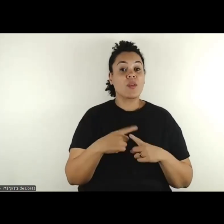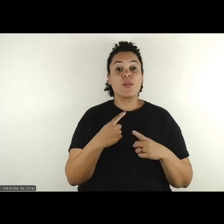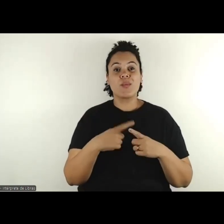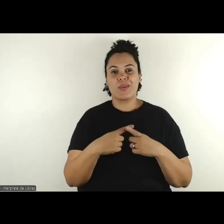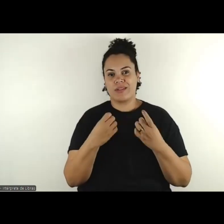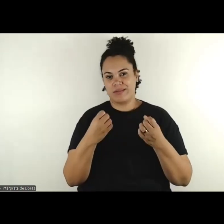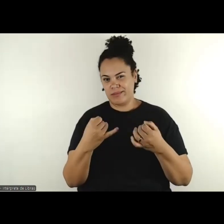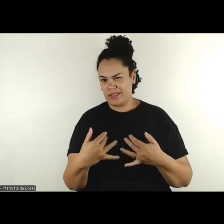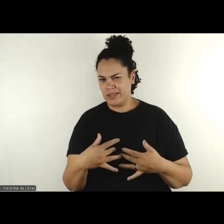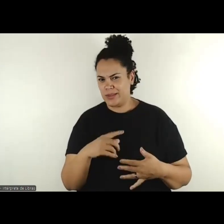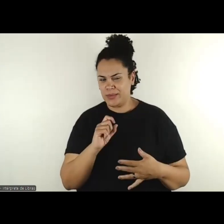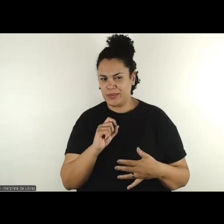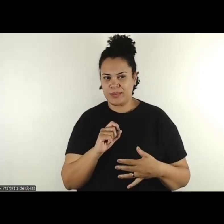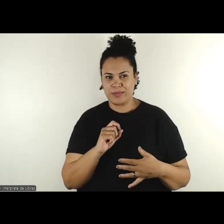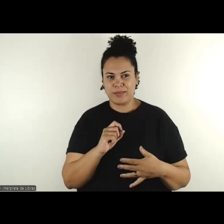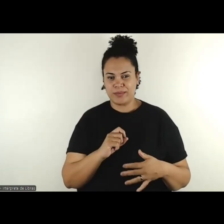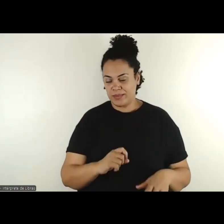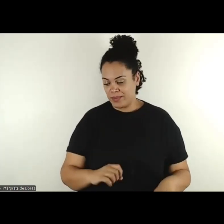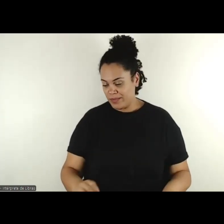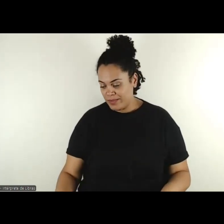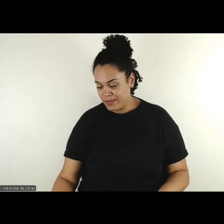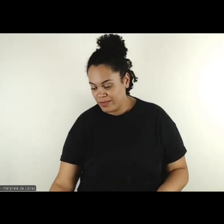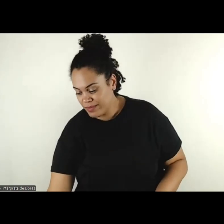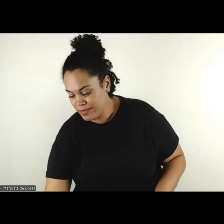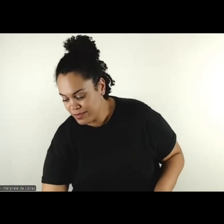isso? Porque ficou... Deixa eu beber uma água.